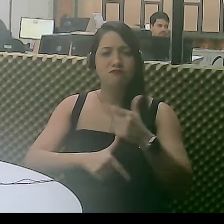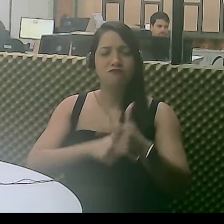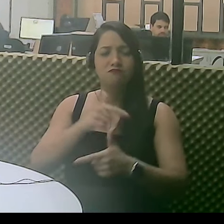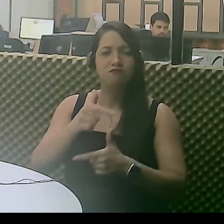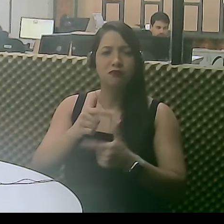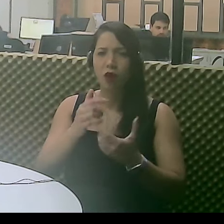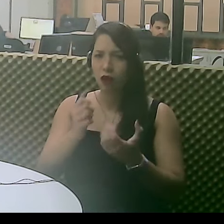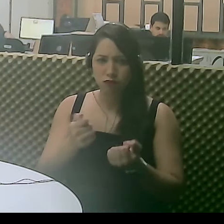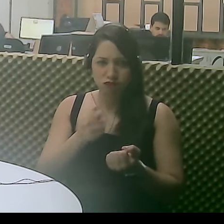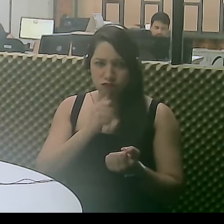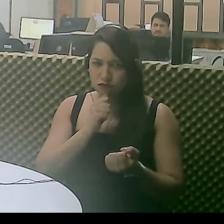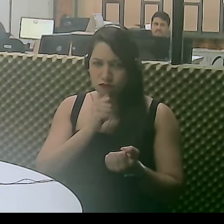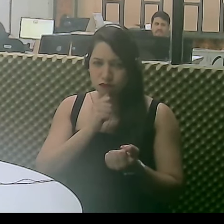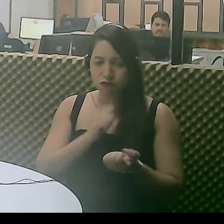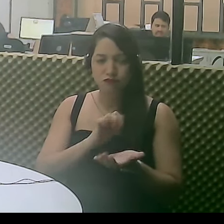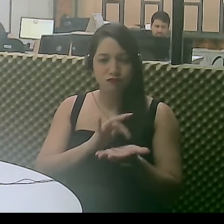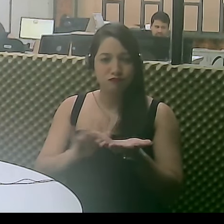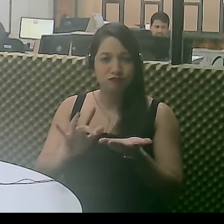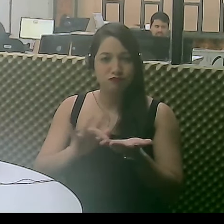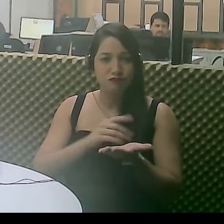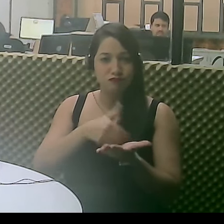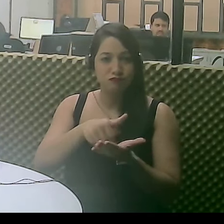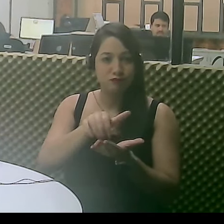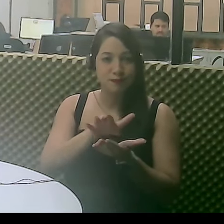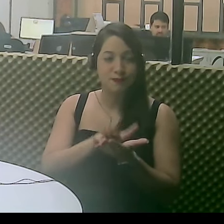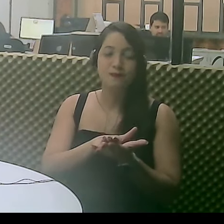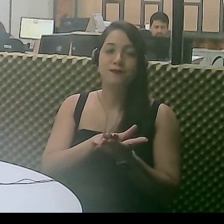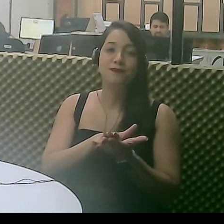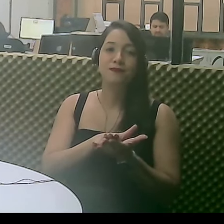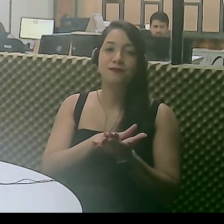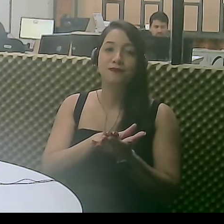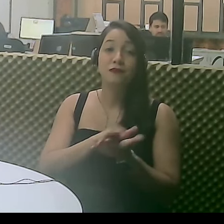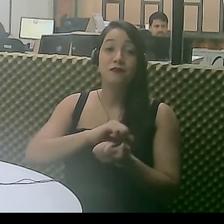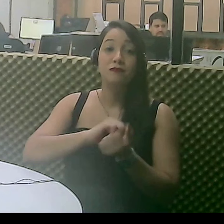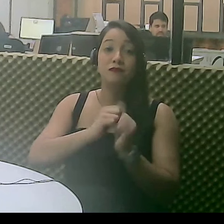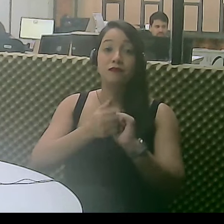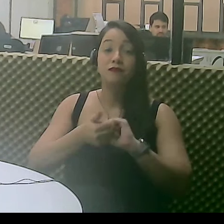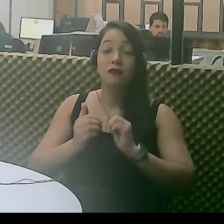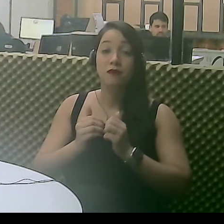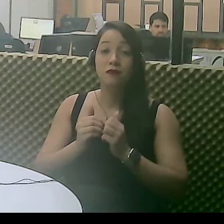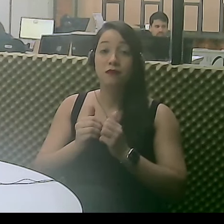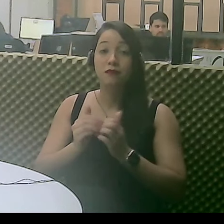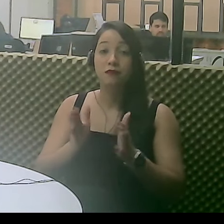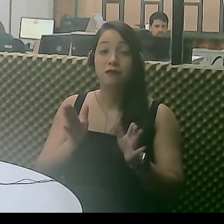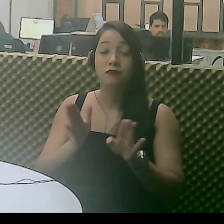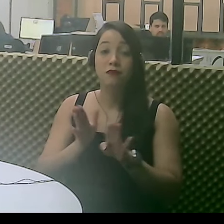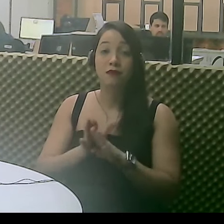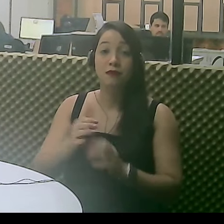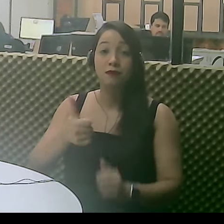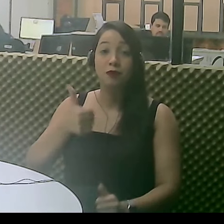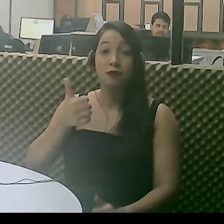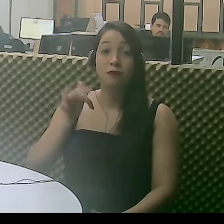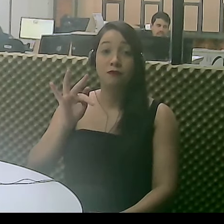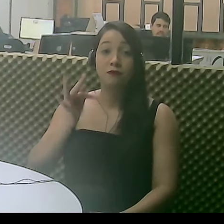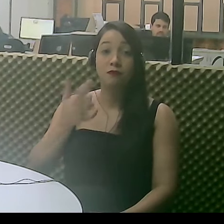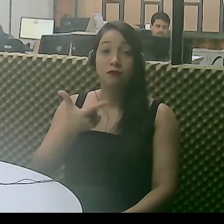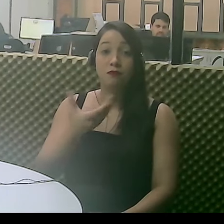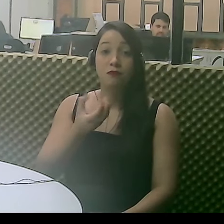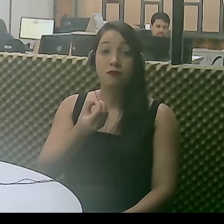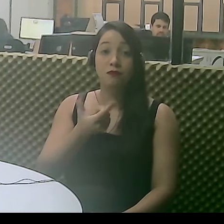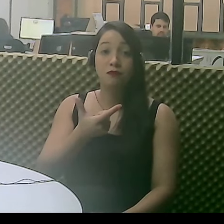aderiram à nota fiscal de serviço eletrônica o trâmite seguirá aberto até o dia 1eo de Fevereiro de